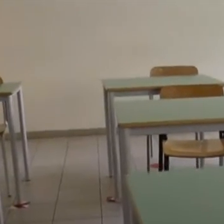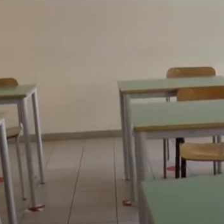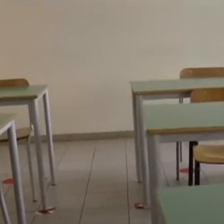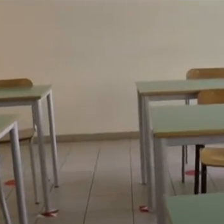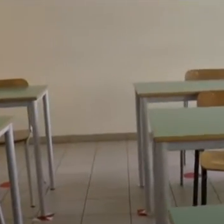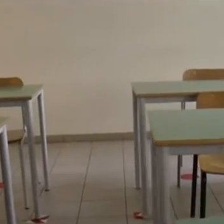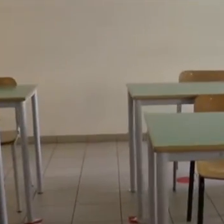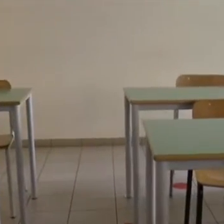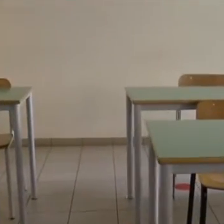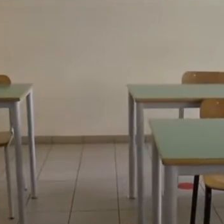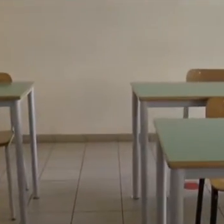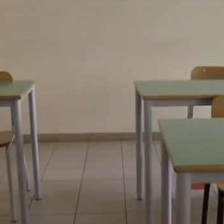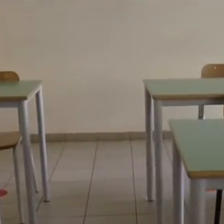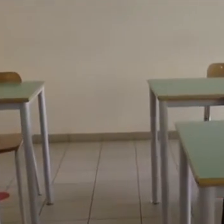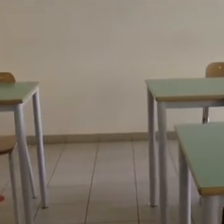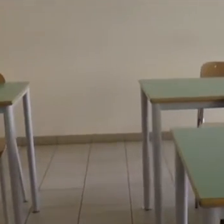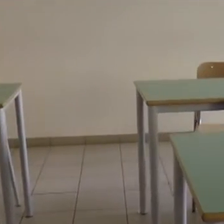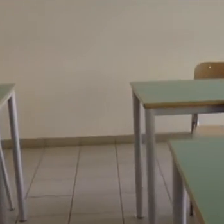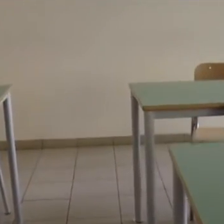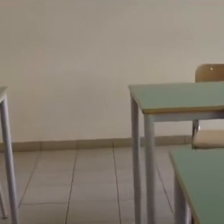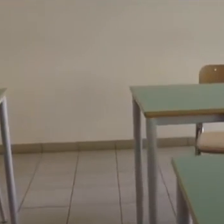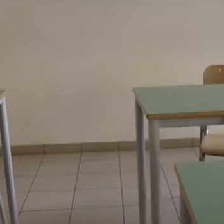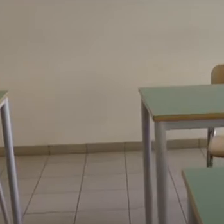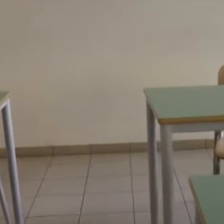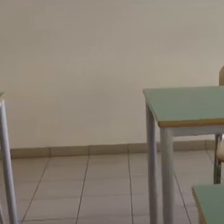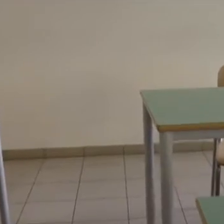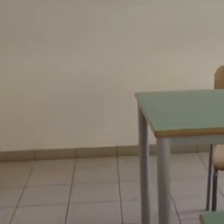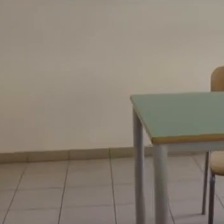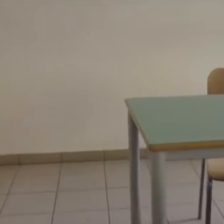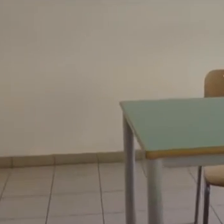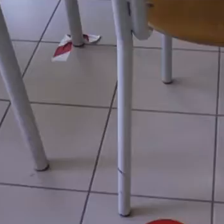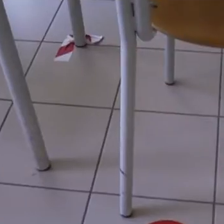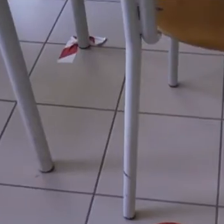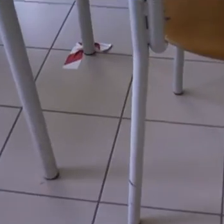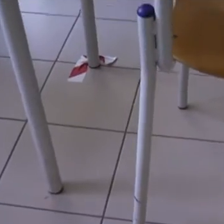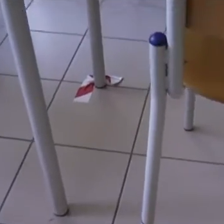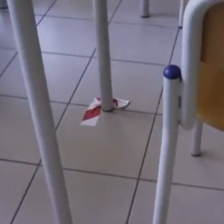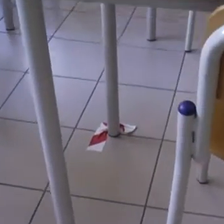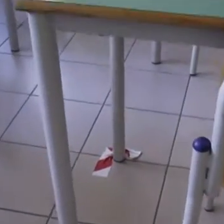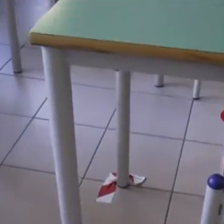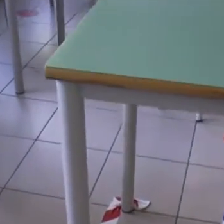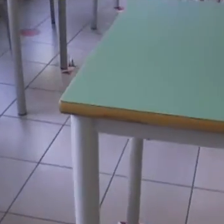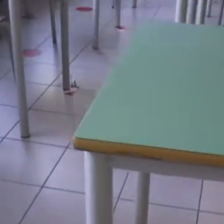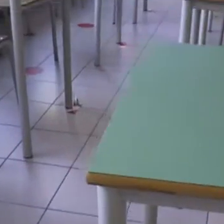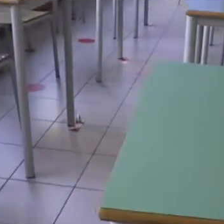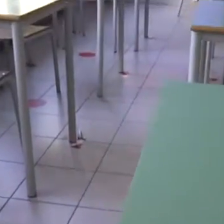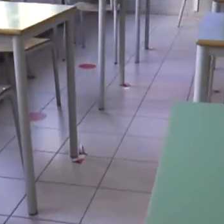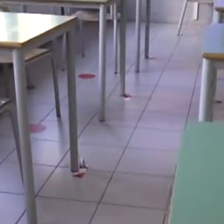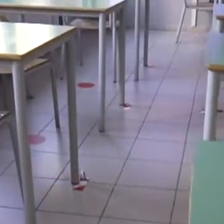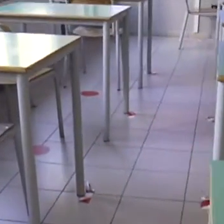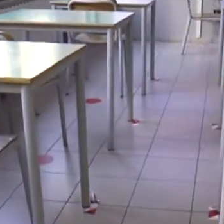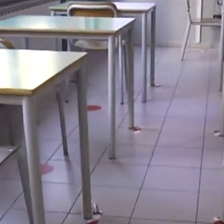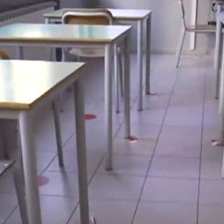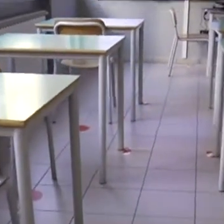che a questo punto smonta anche la costruzione delle zone perché le zone la zona gialla prevede la chiusura della scuole